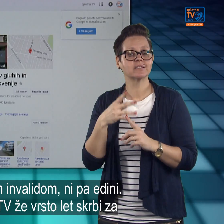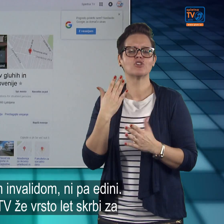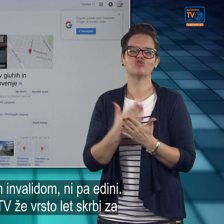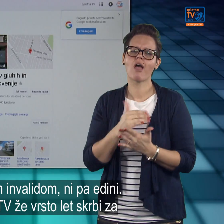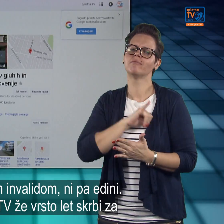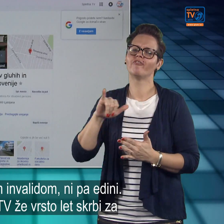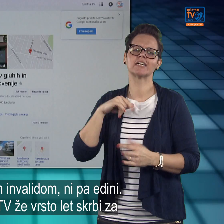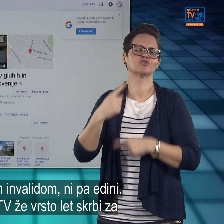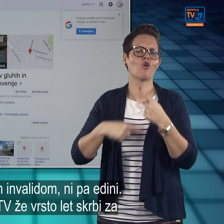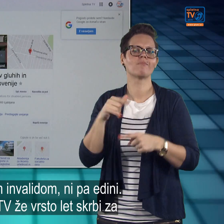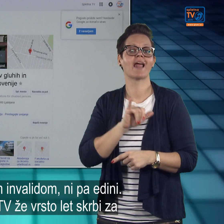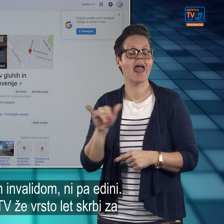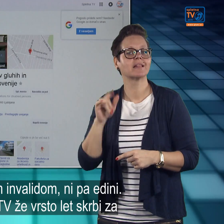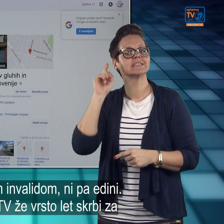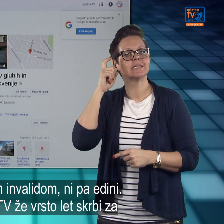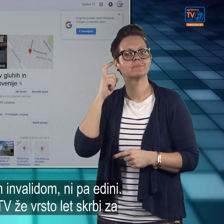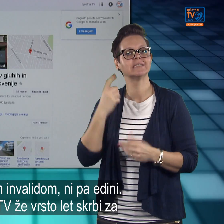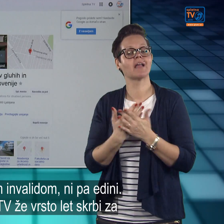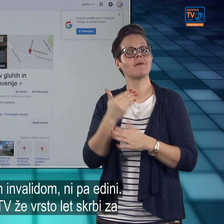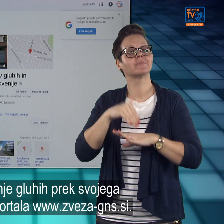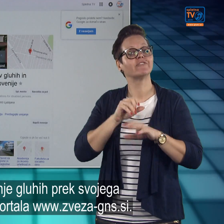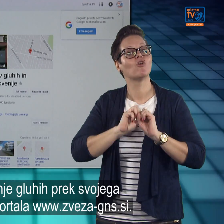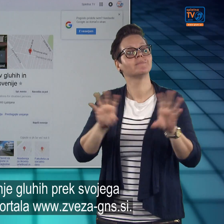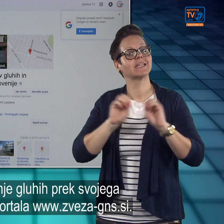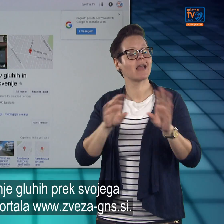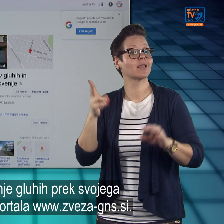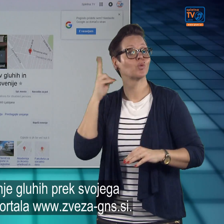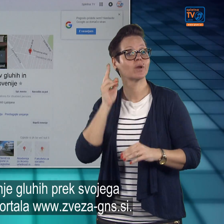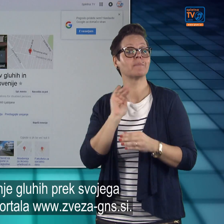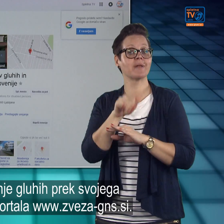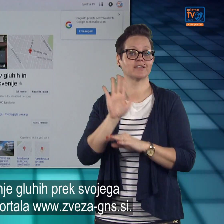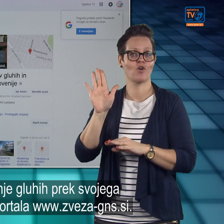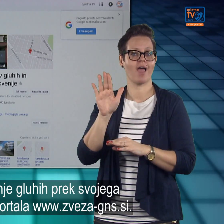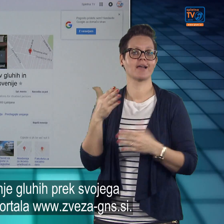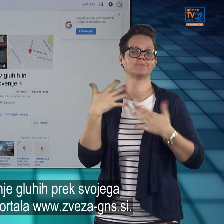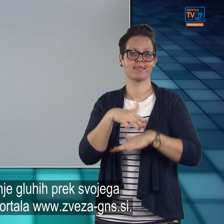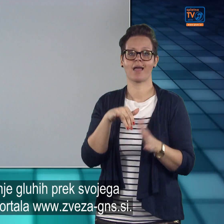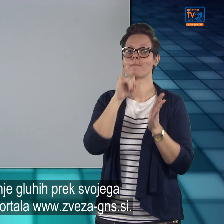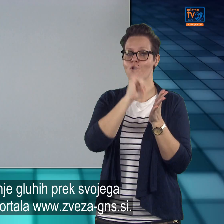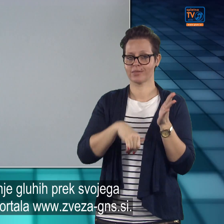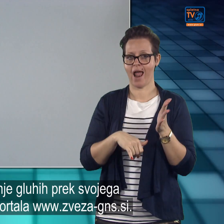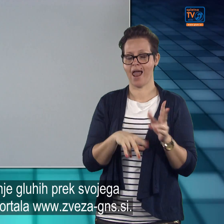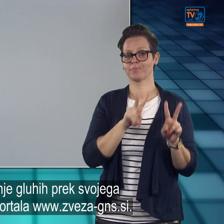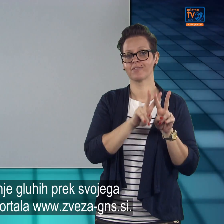Spletna TV že vrsto let skrbi za informiranje gluhih prek svojega spletnega portala